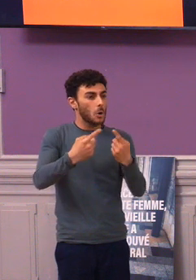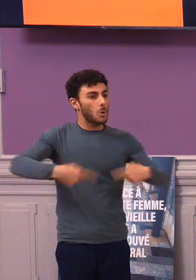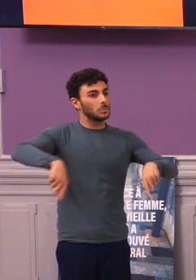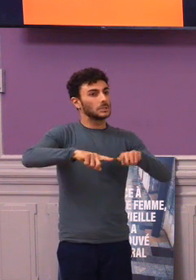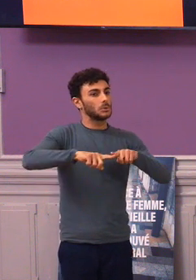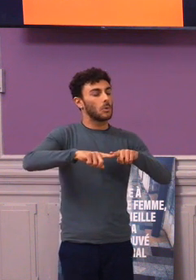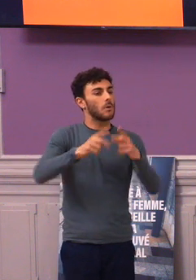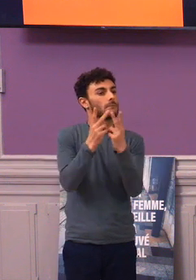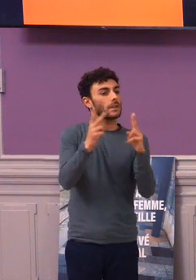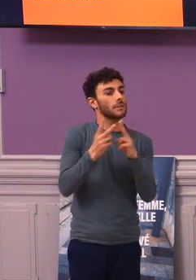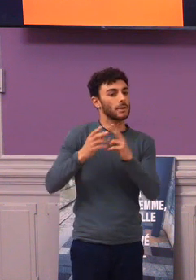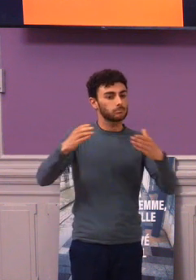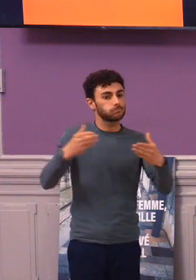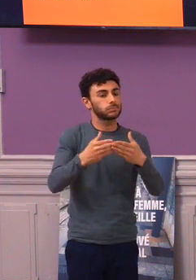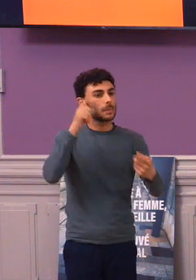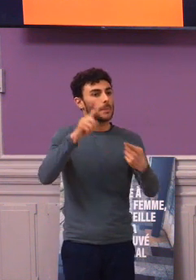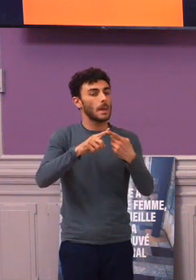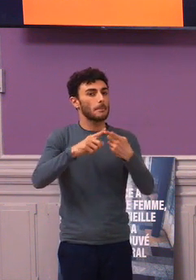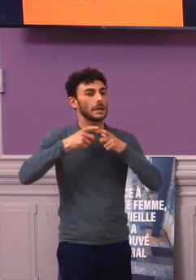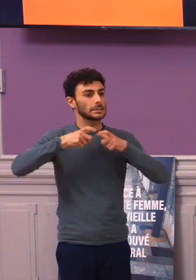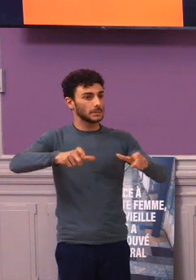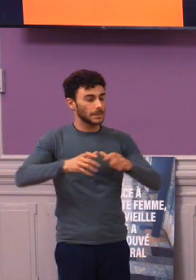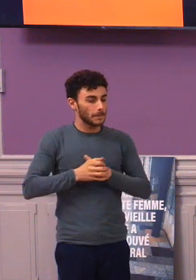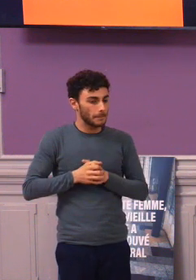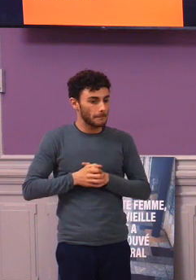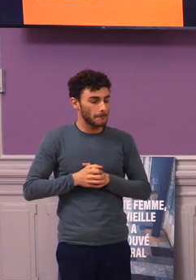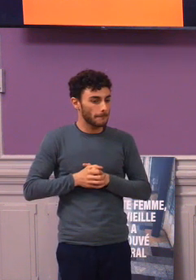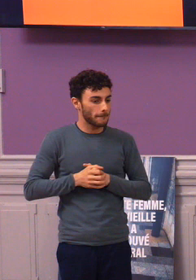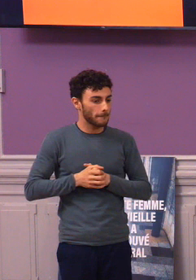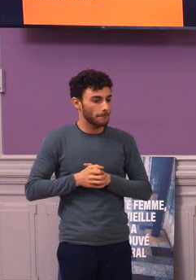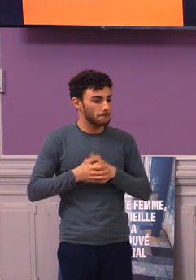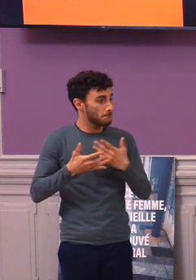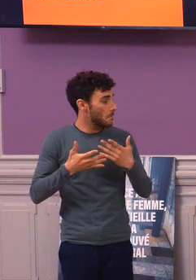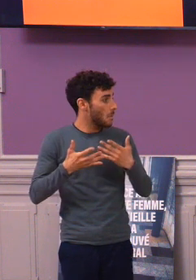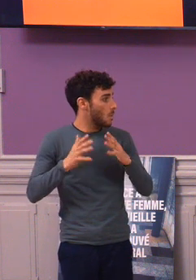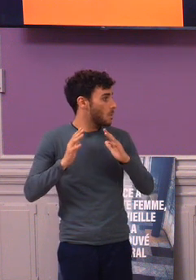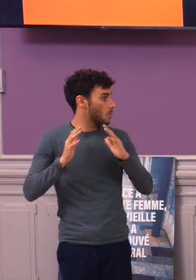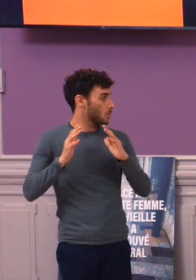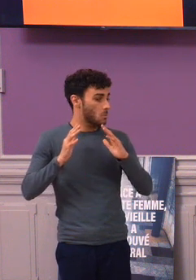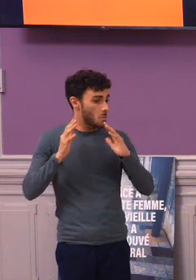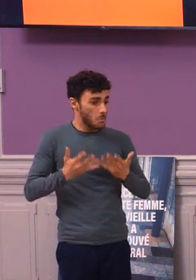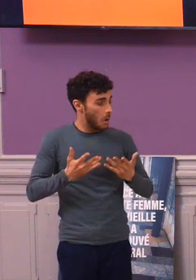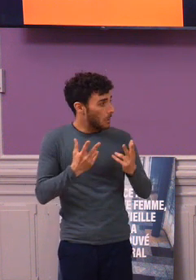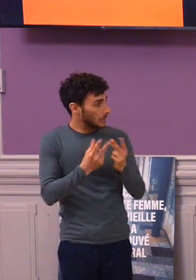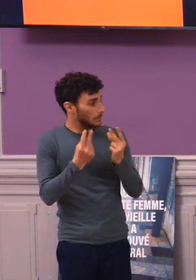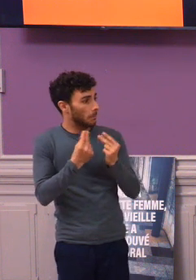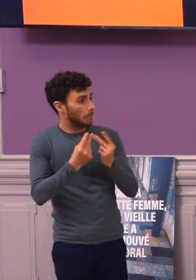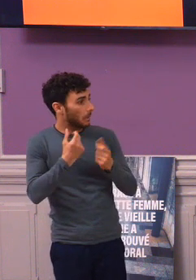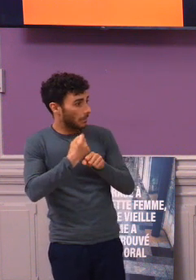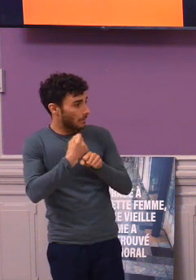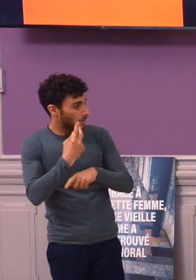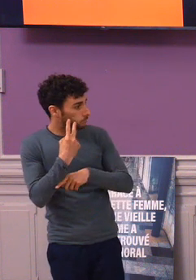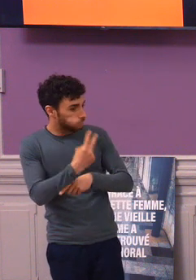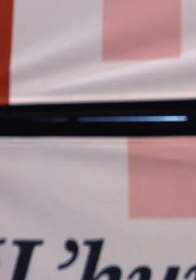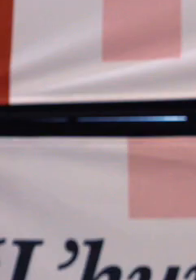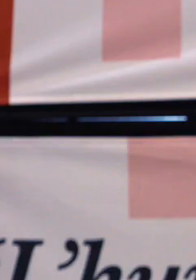intercommunale d'accessibilité et comment vous pouvez nous parler de cette approche et de ses mutations